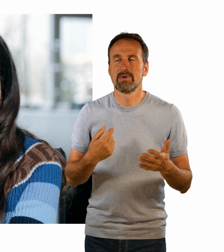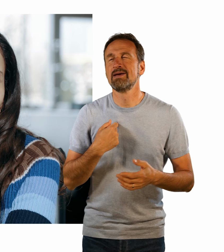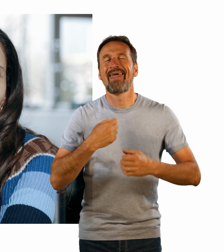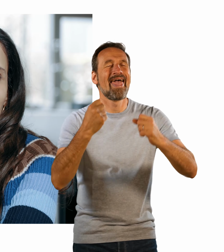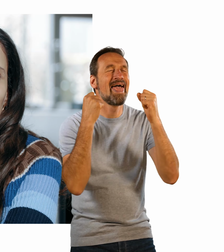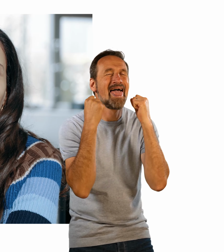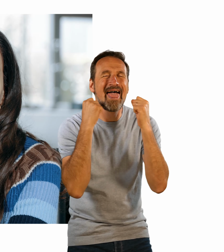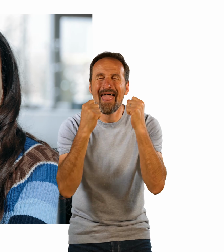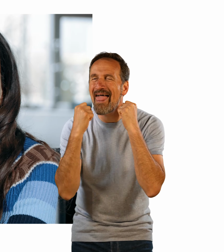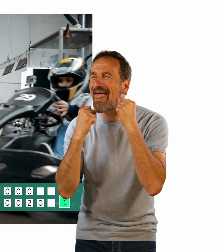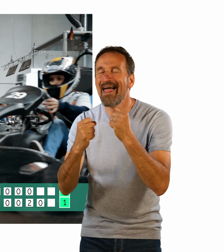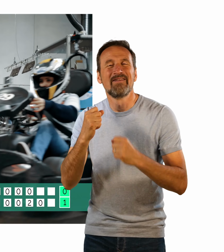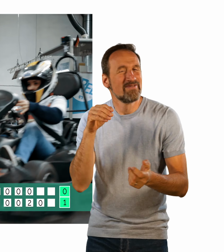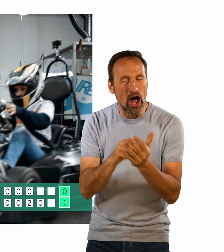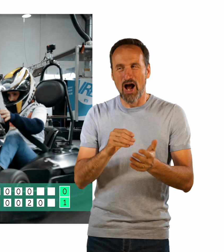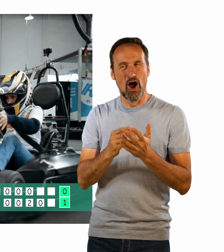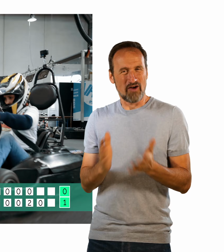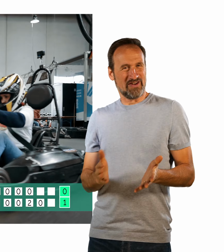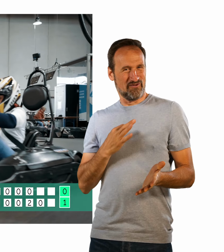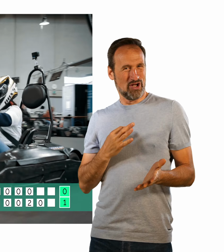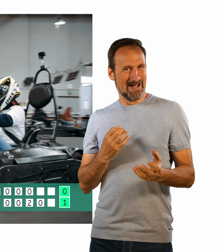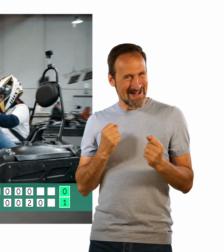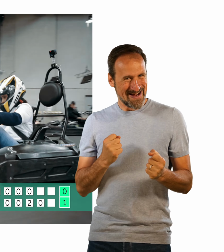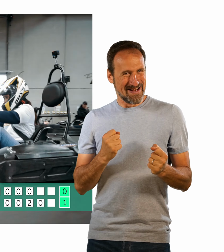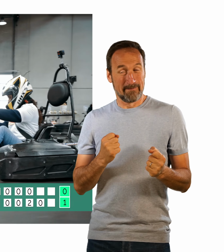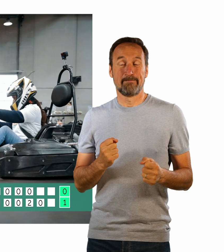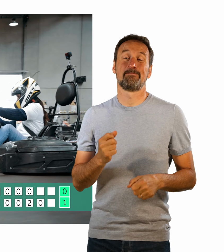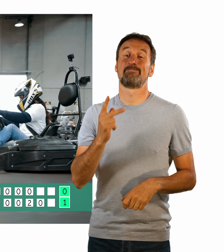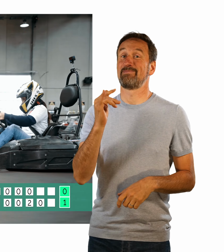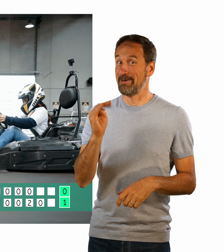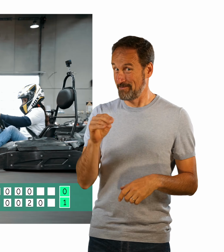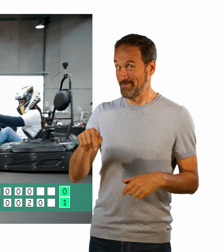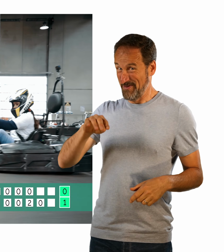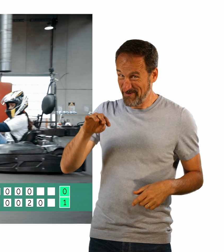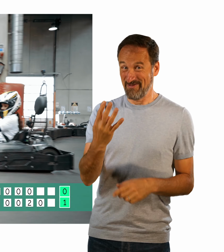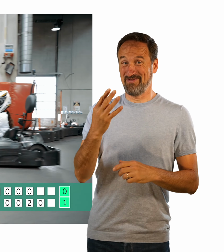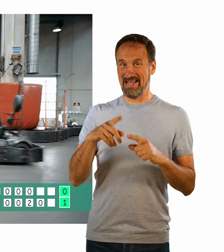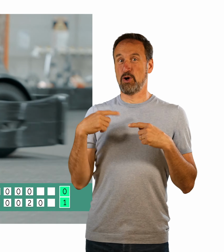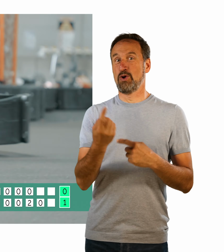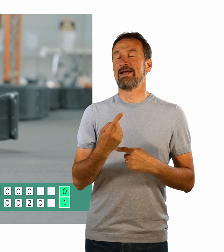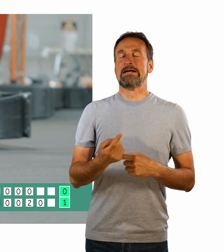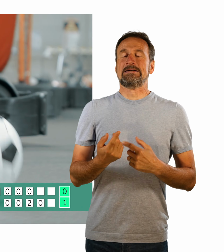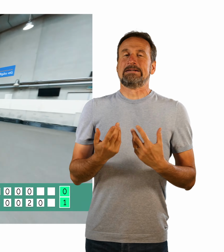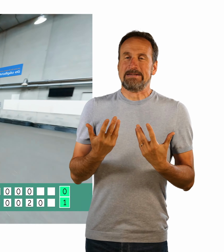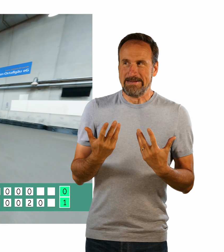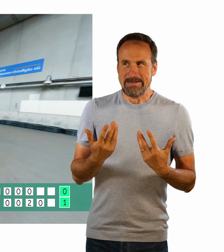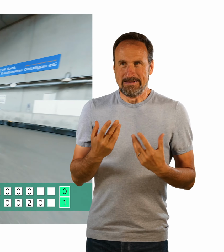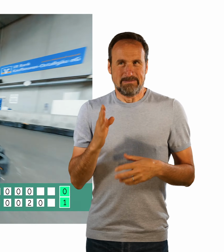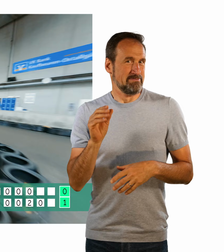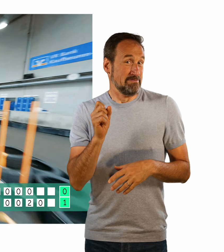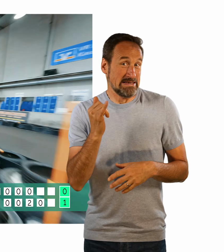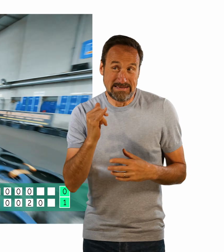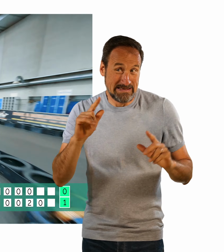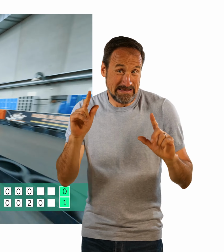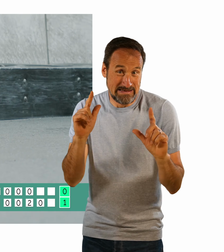Es war immer noch alles offen für mich. Kim geht jetzt in ihre vierte Runde. Und noch ist alles offen hier. Basti mit keinen Toren.